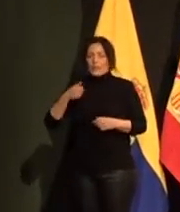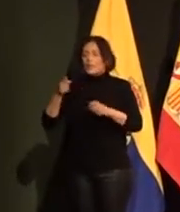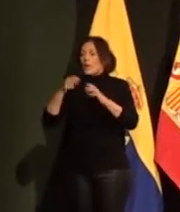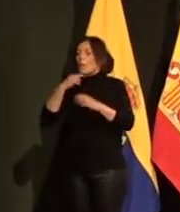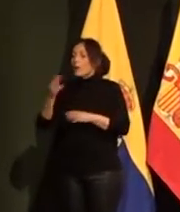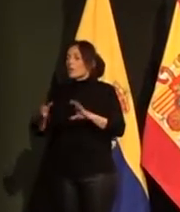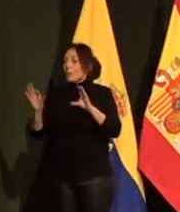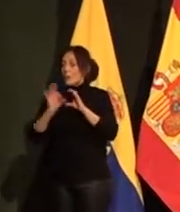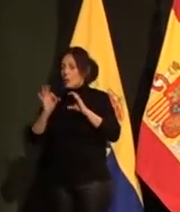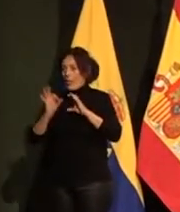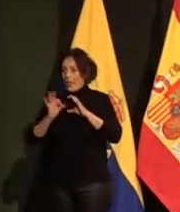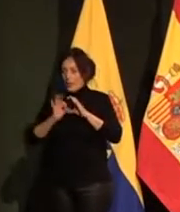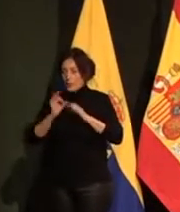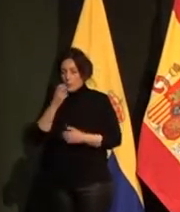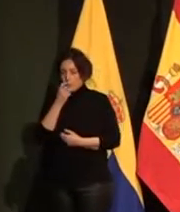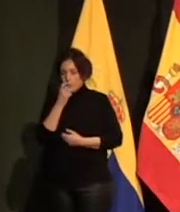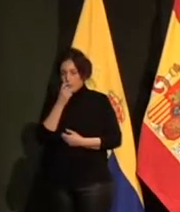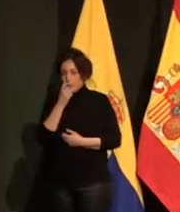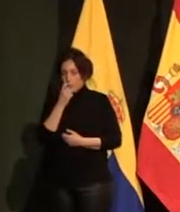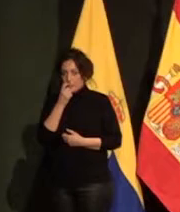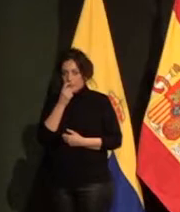Ciudadanos.